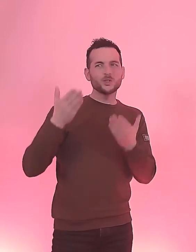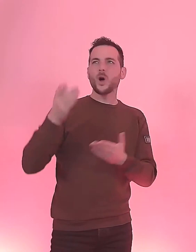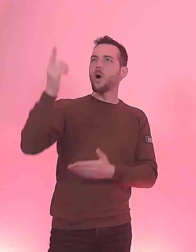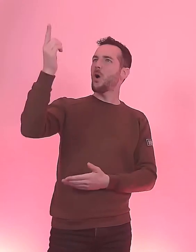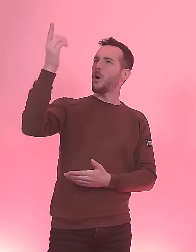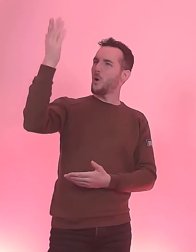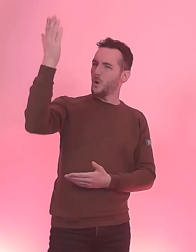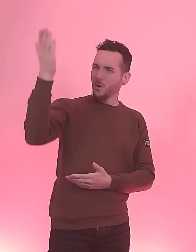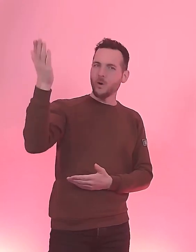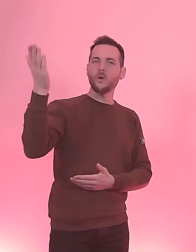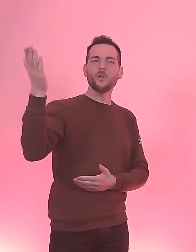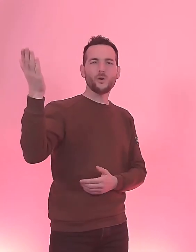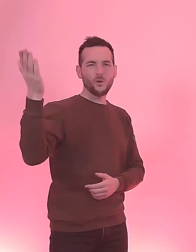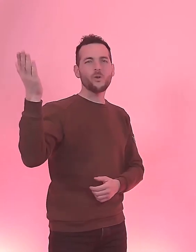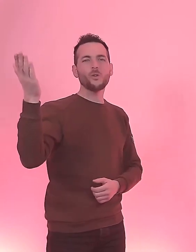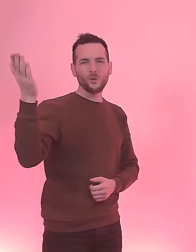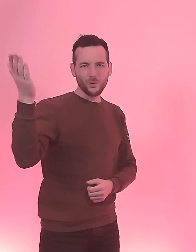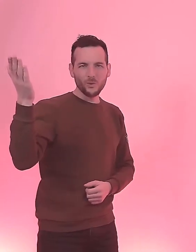is